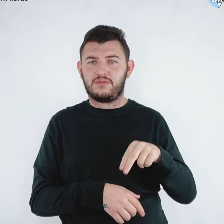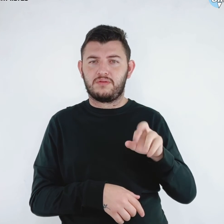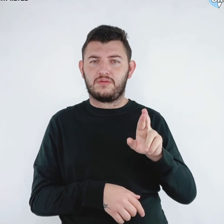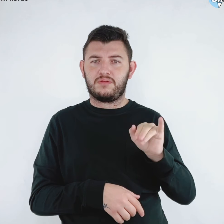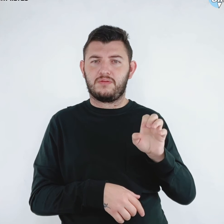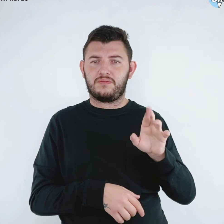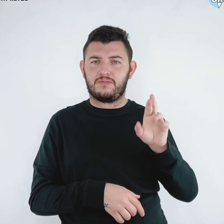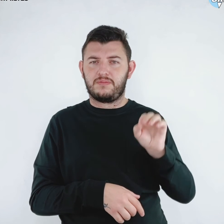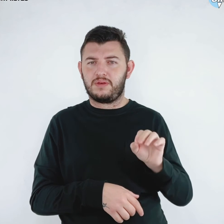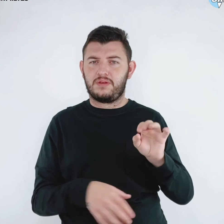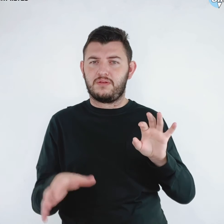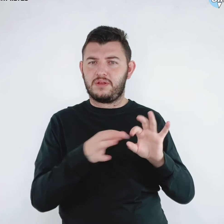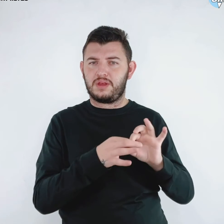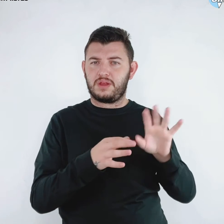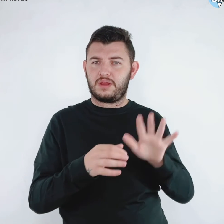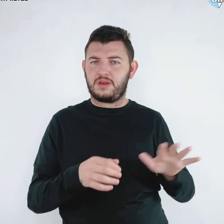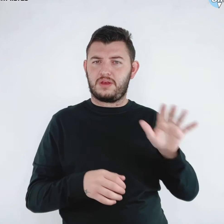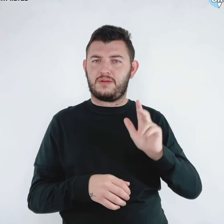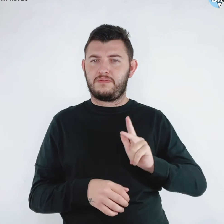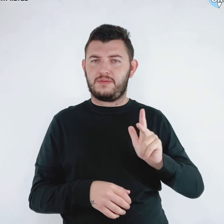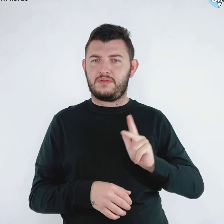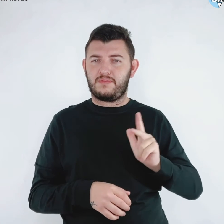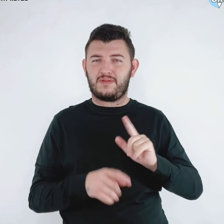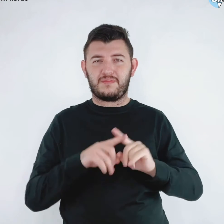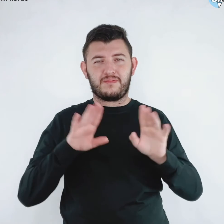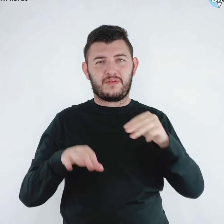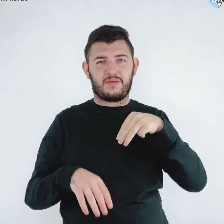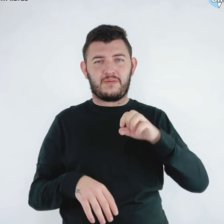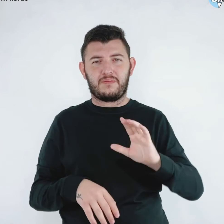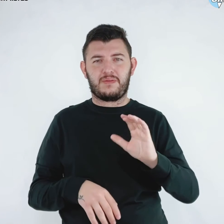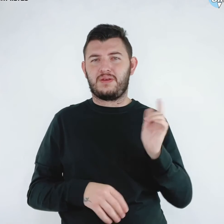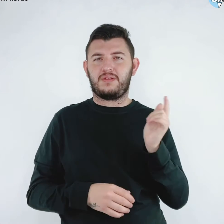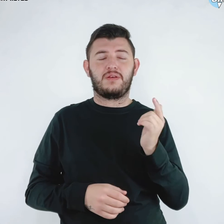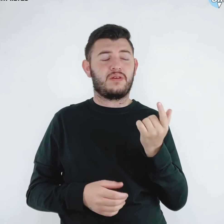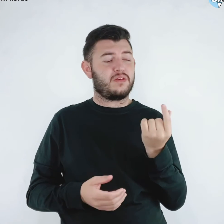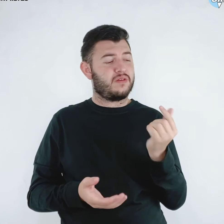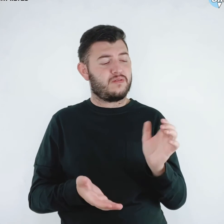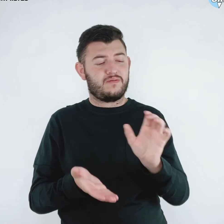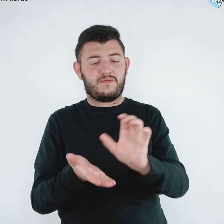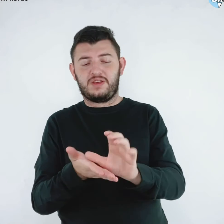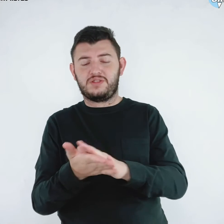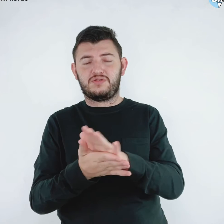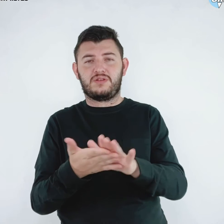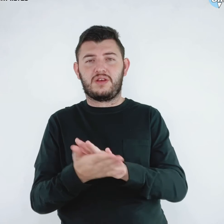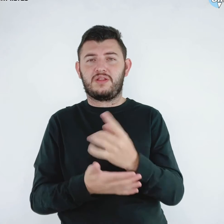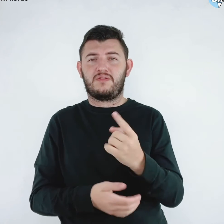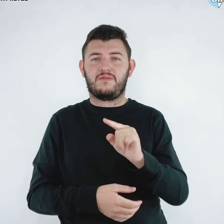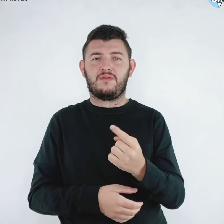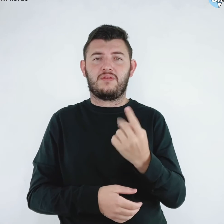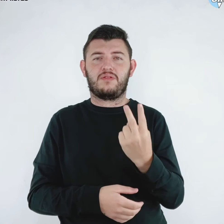da educação, o MEC não investiu mais de 1,2 bilhão em programas